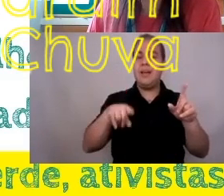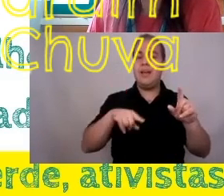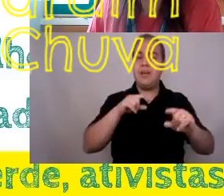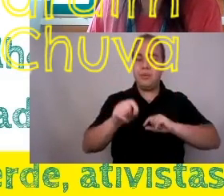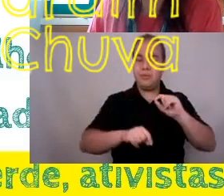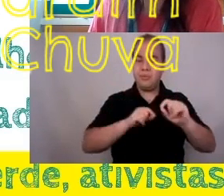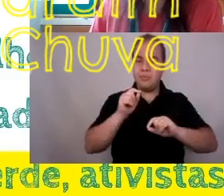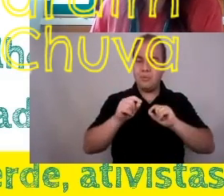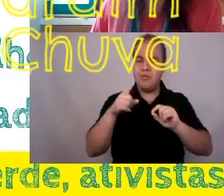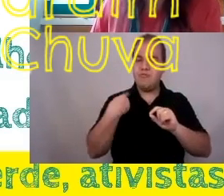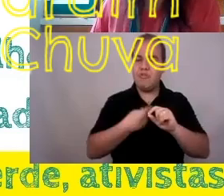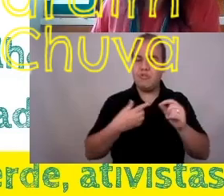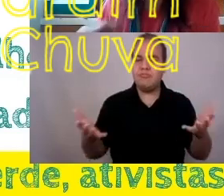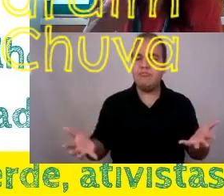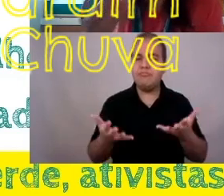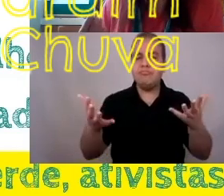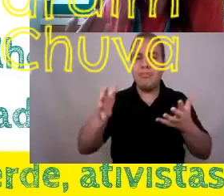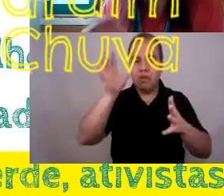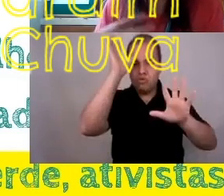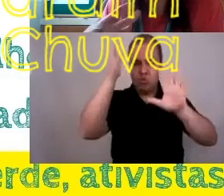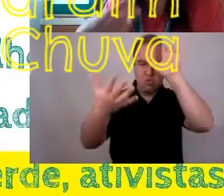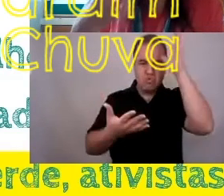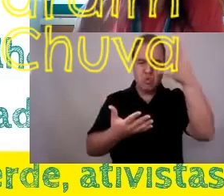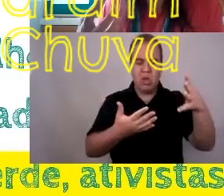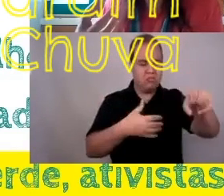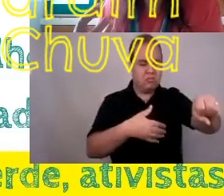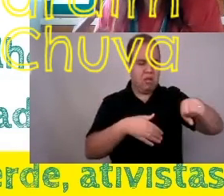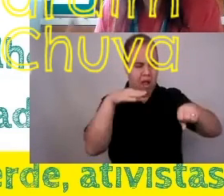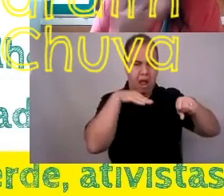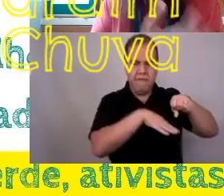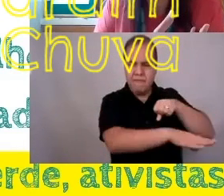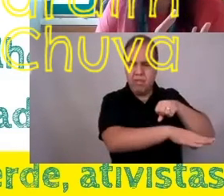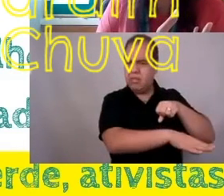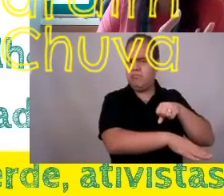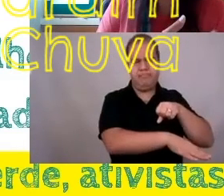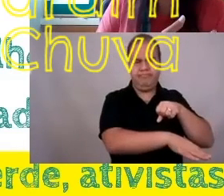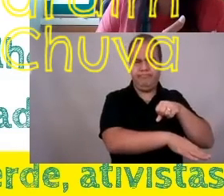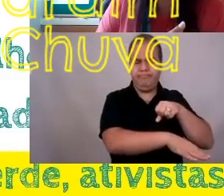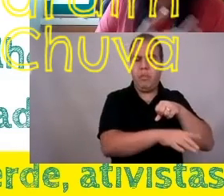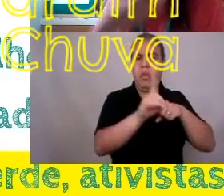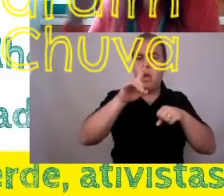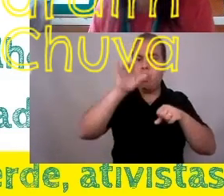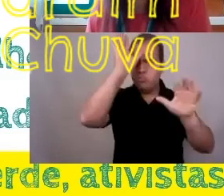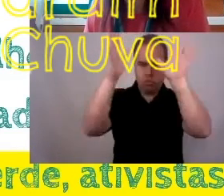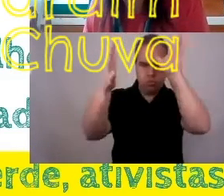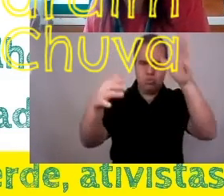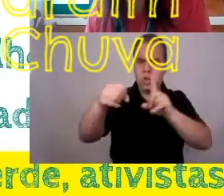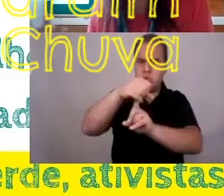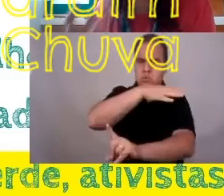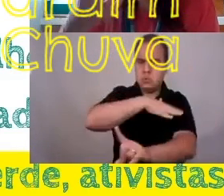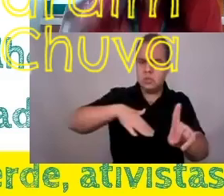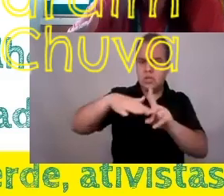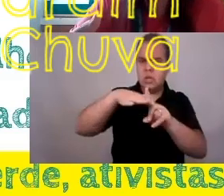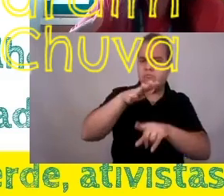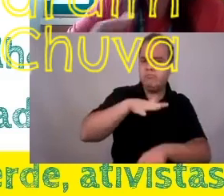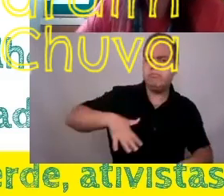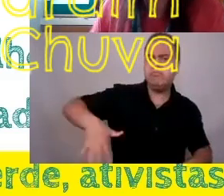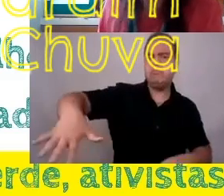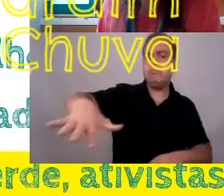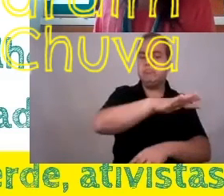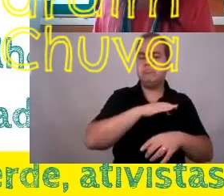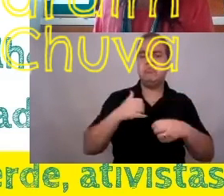não mais soluções de gabinete, né, soluções que estão só ou na sociedade civil, simplesmente, ou no poder público, ou